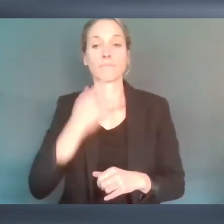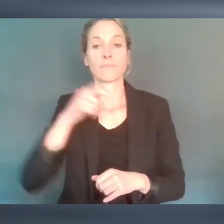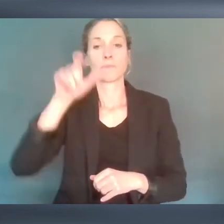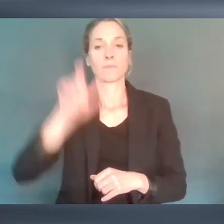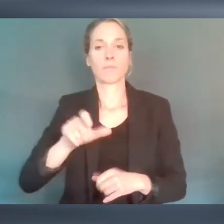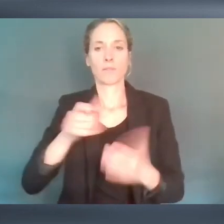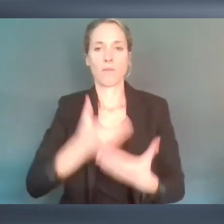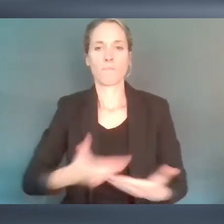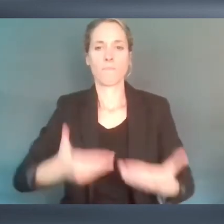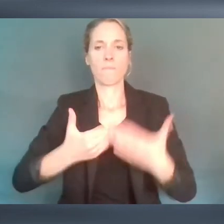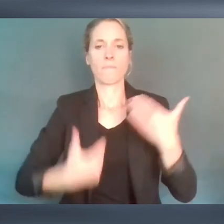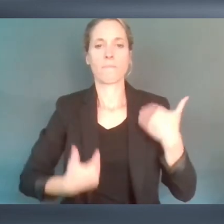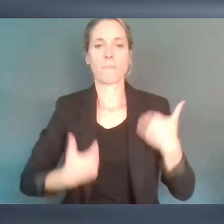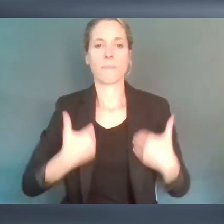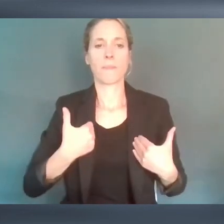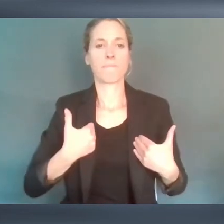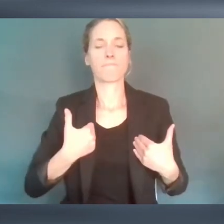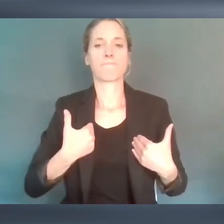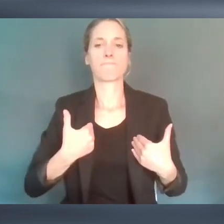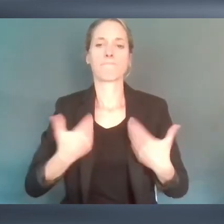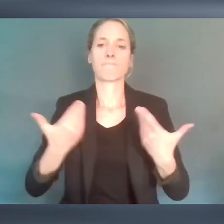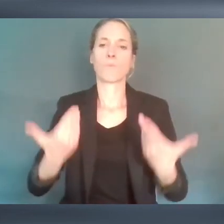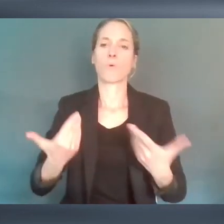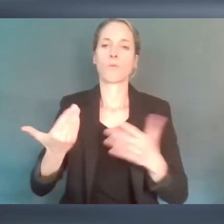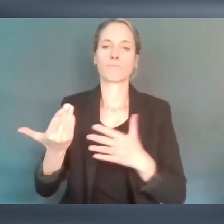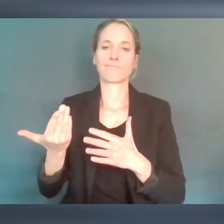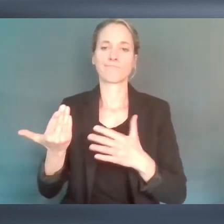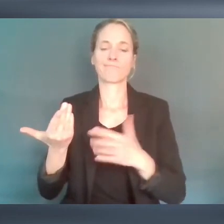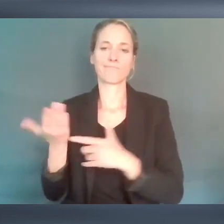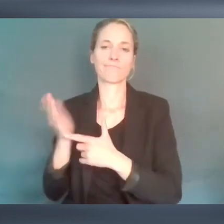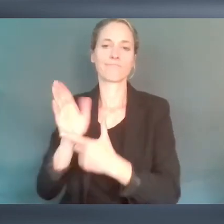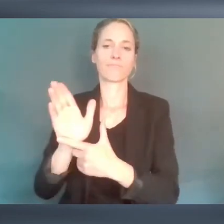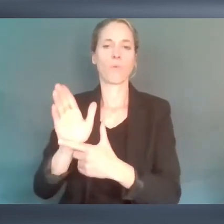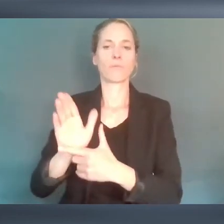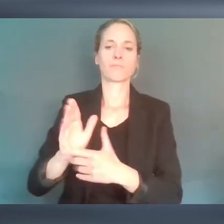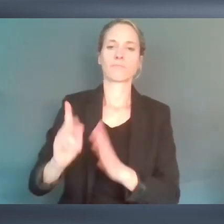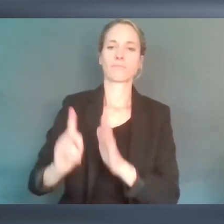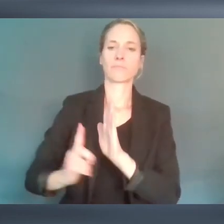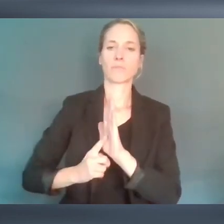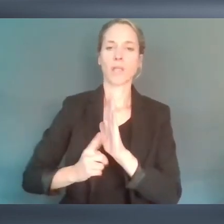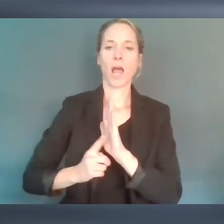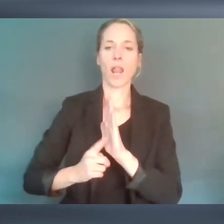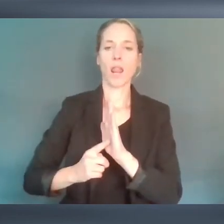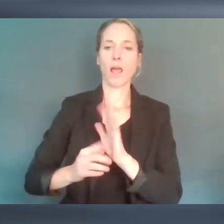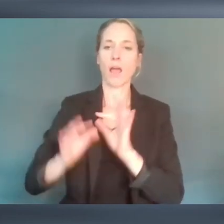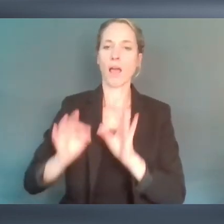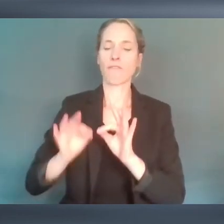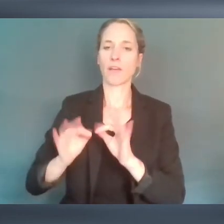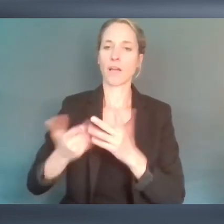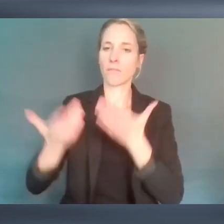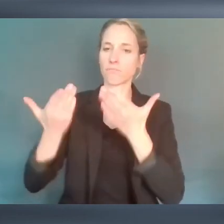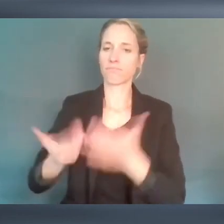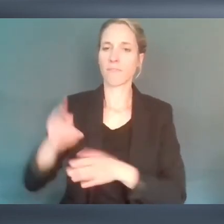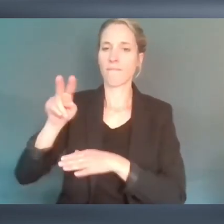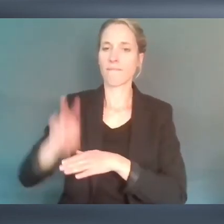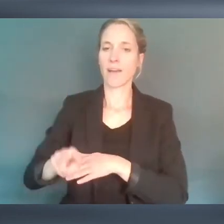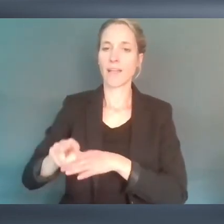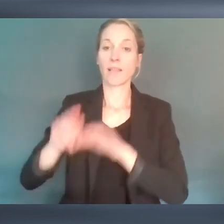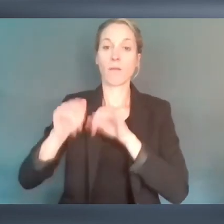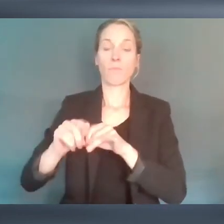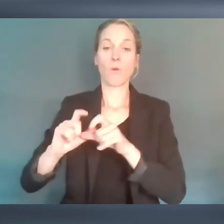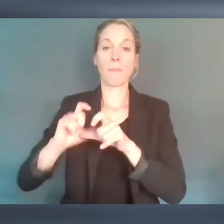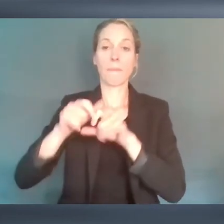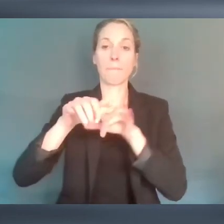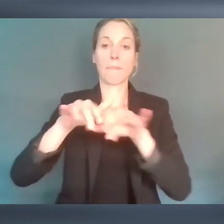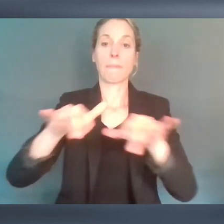handicap sera un exemple d'authenticité. Et ça peut faire tache d'huile. Pas un exemple en termes